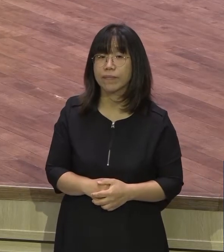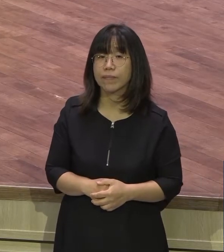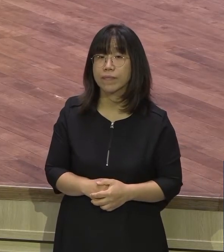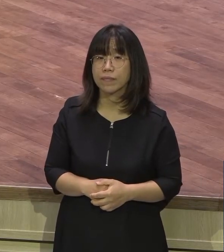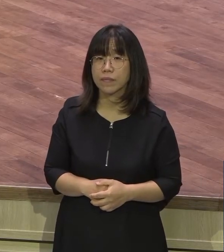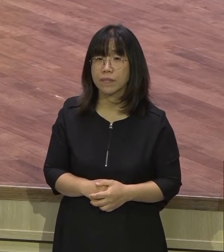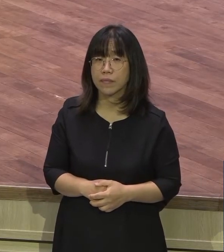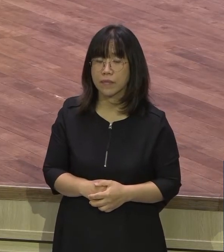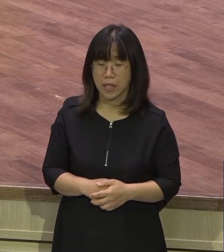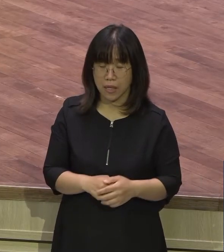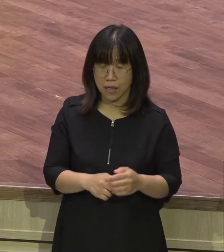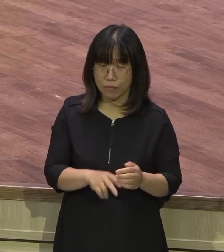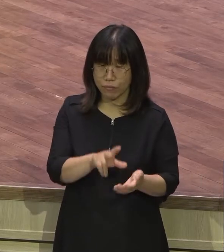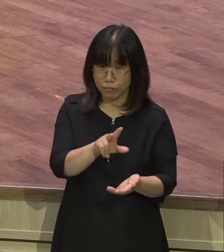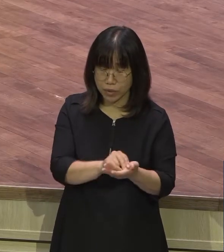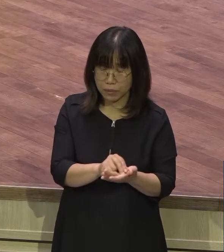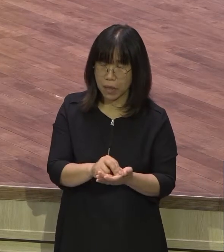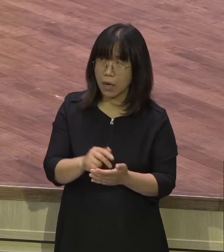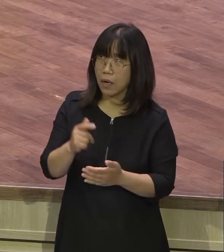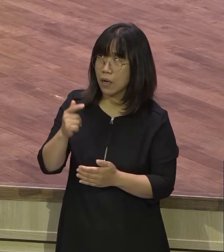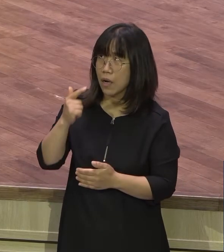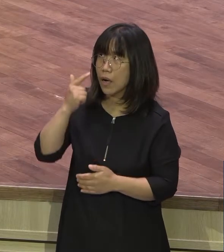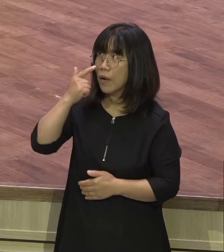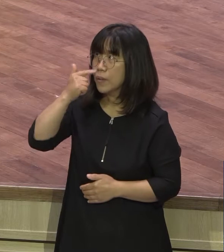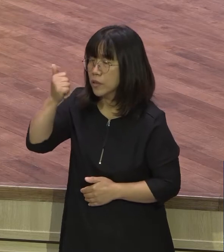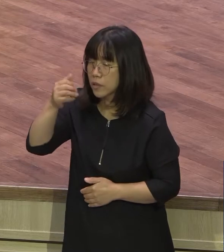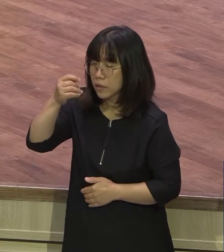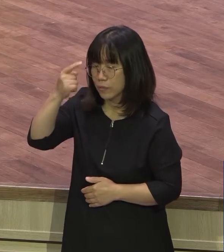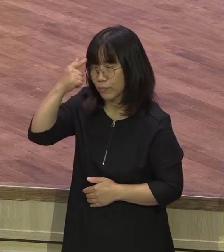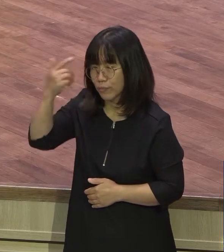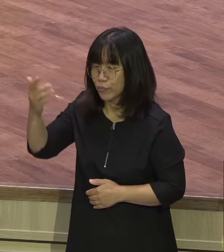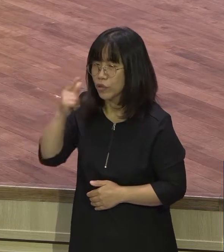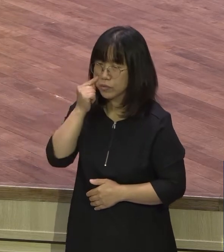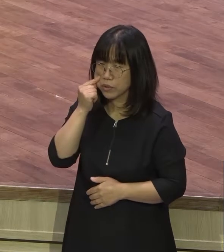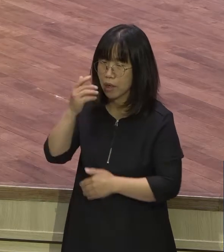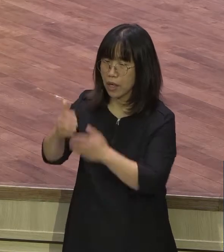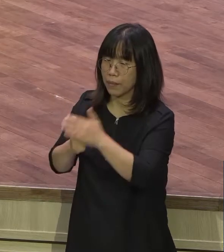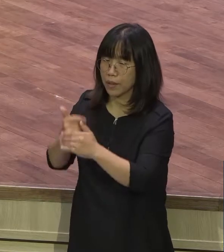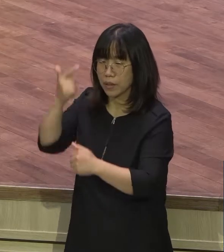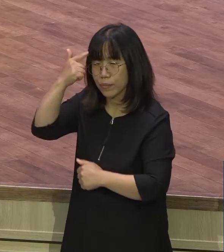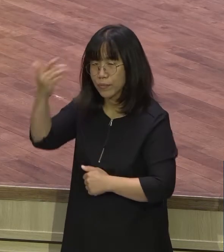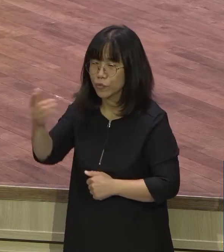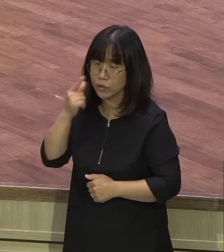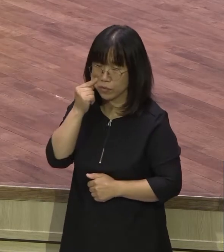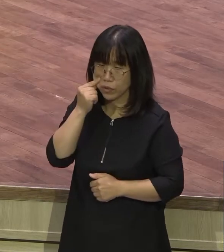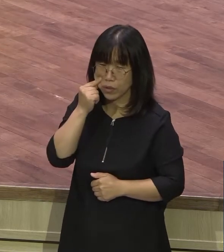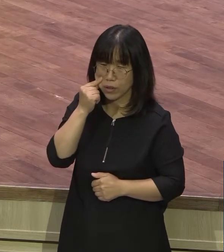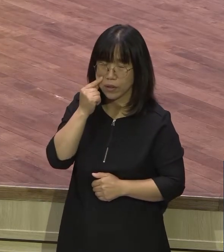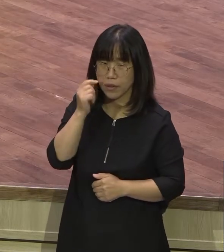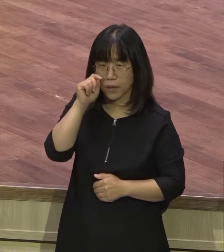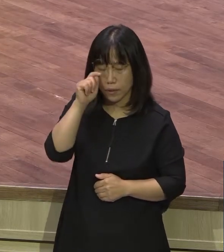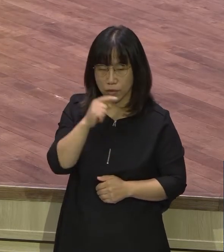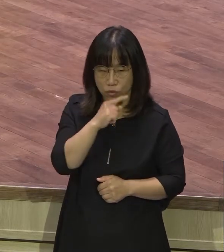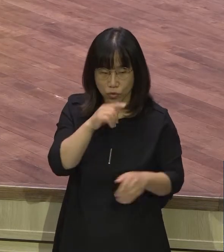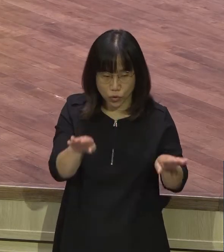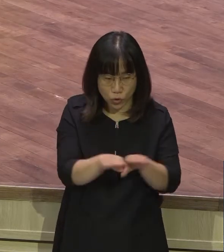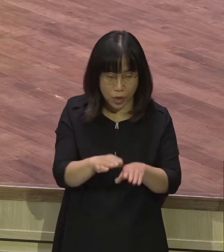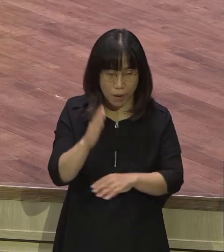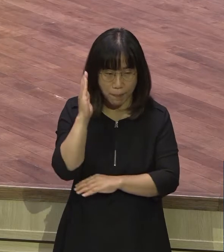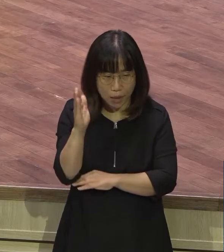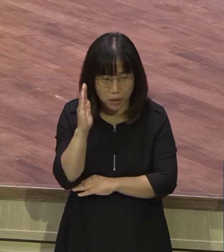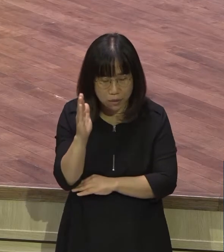아버지 이에게 물어보지라니 말씀에 적용이 안 돼 이번 주 강담 메시지